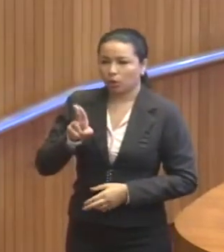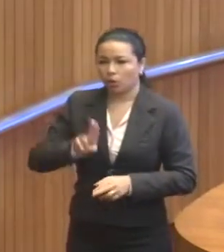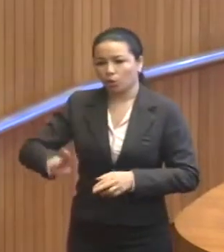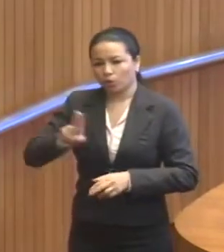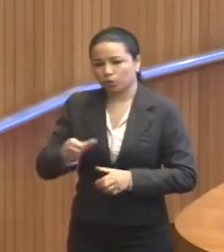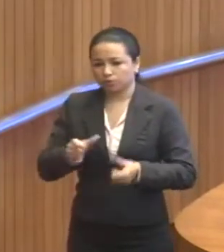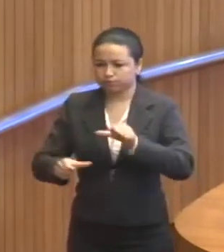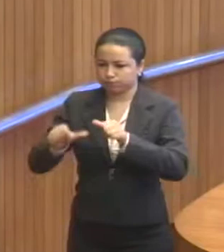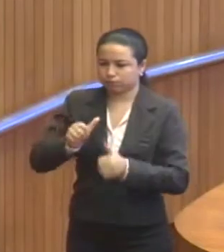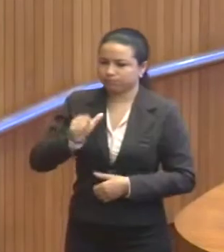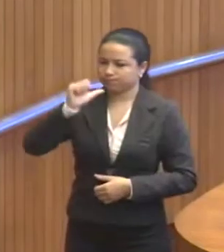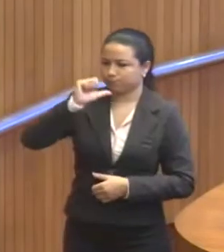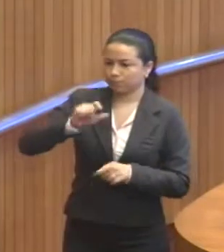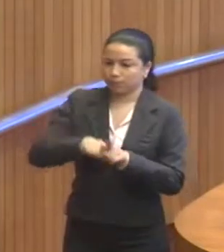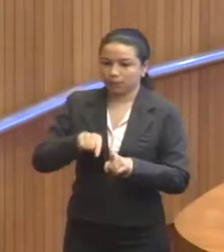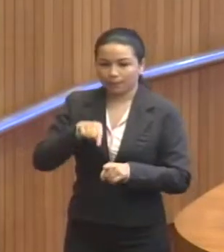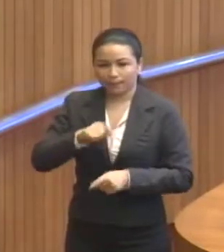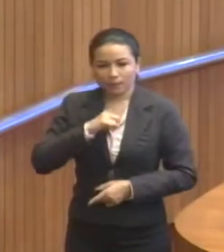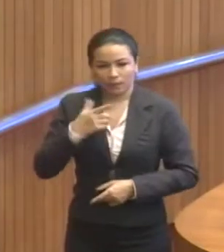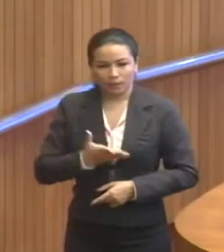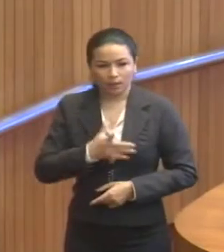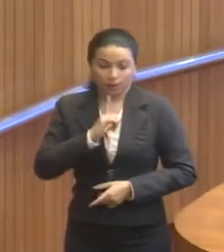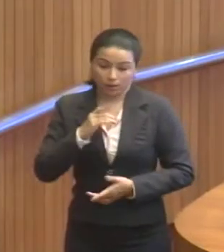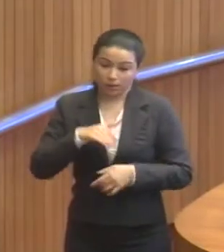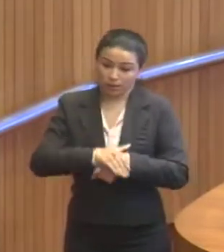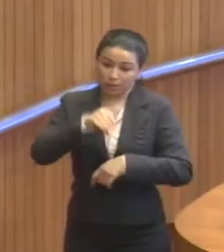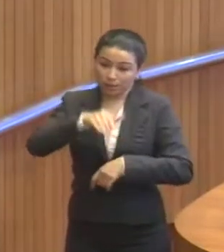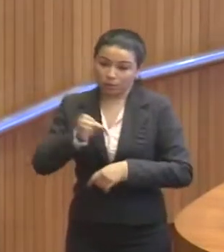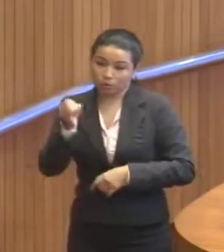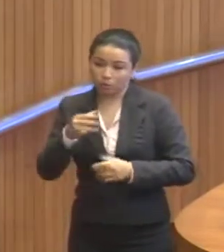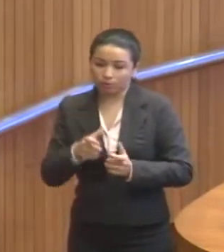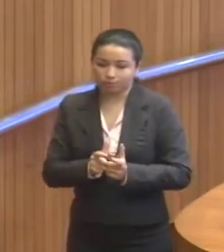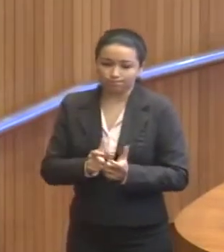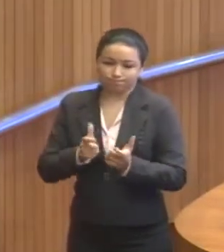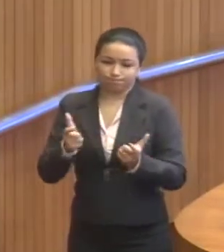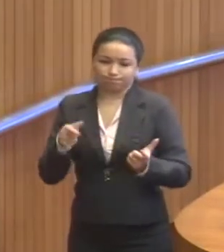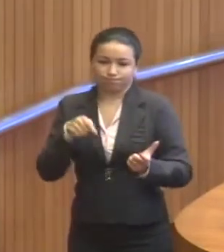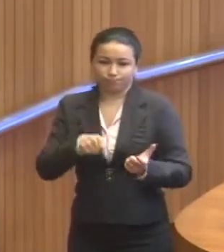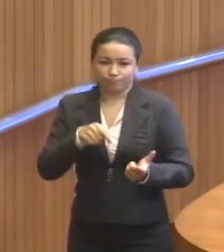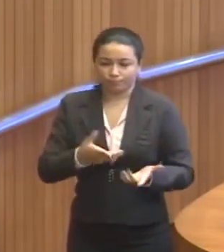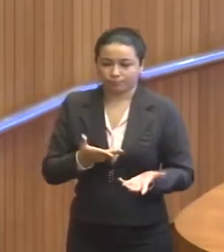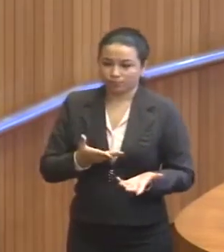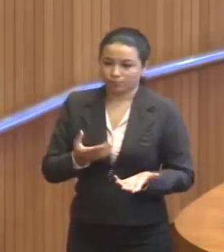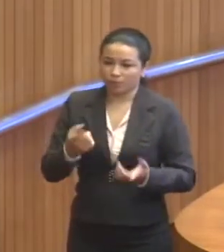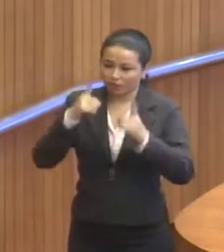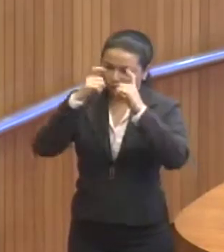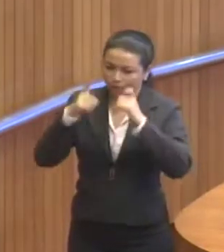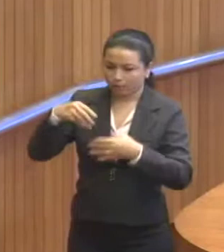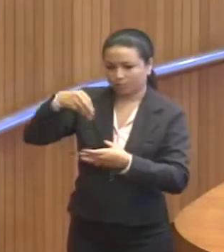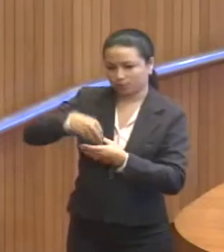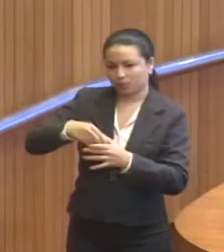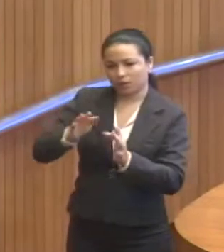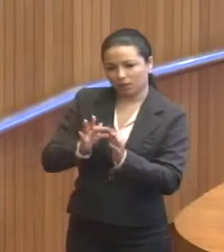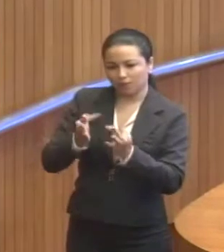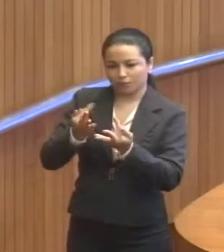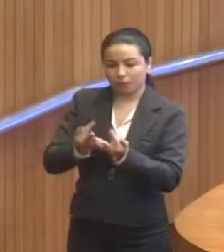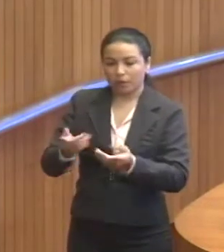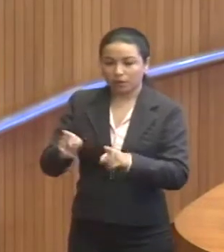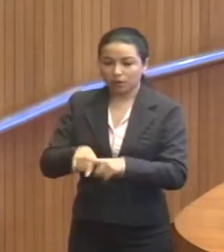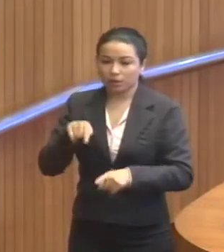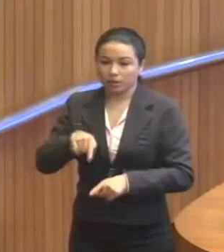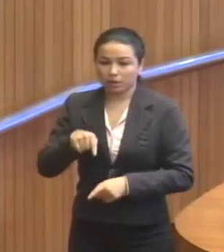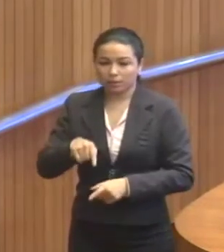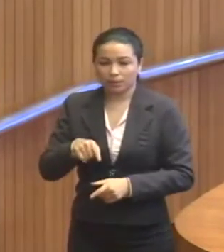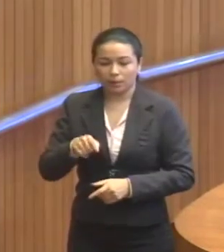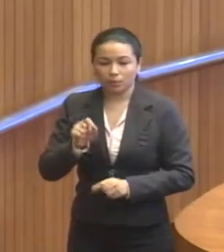drogas, nós temos um percentual muito maior na incidência da violência dentro do ambiente familiar. E no caso